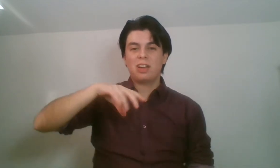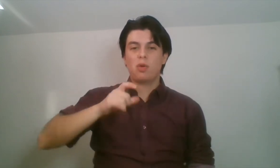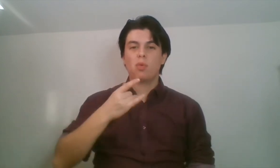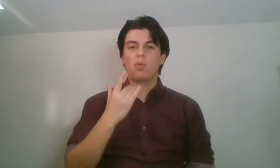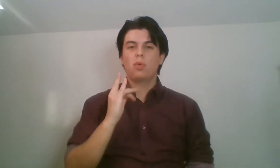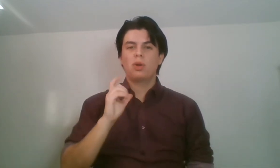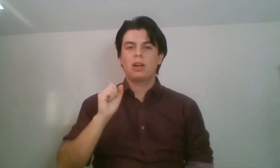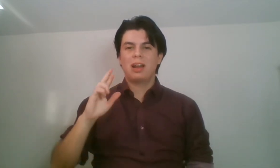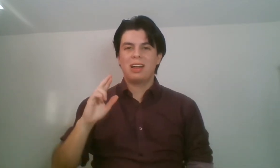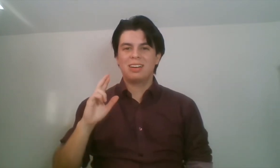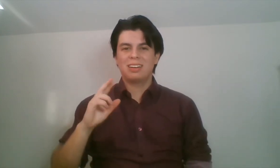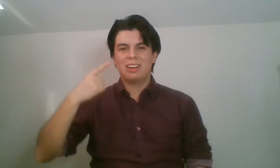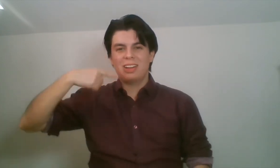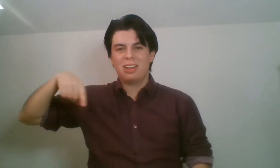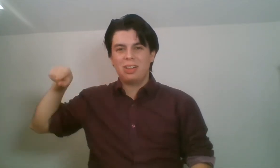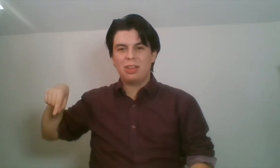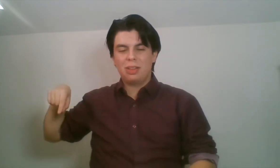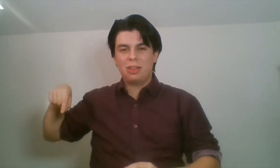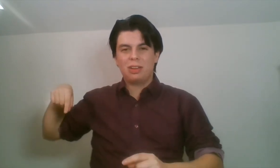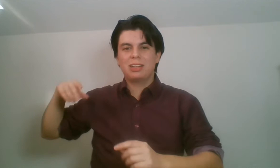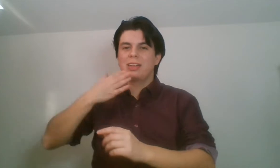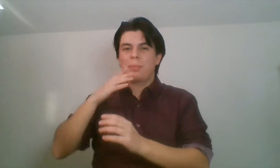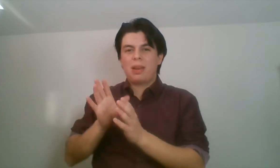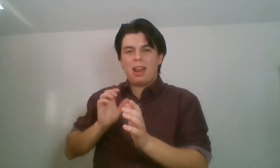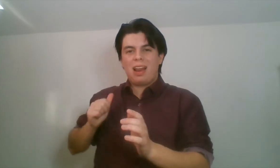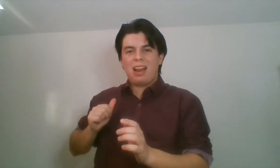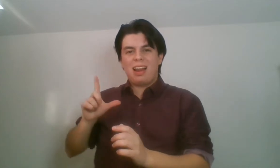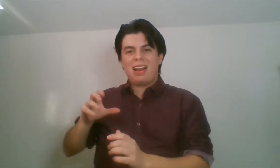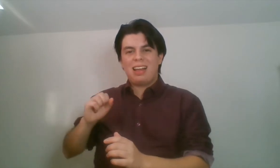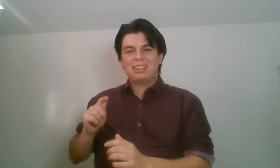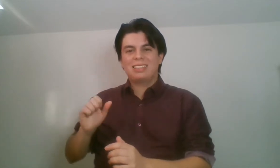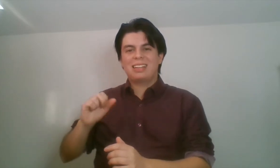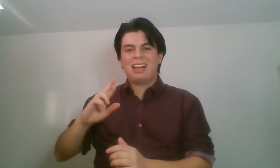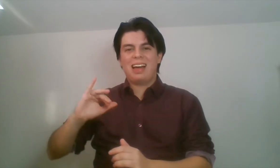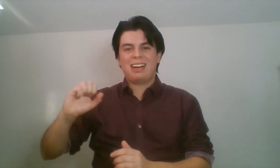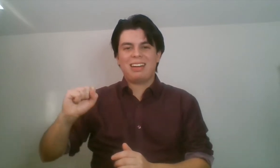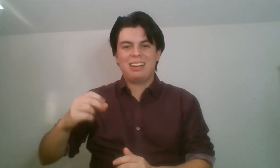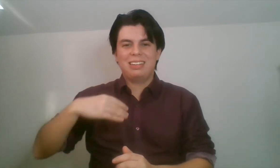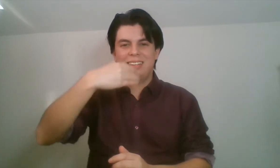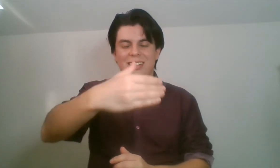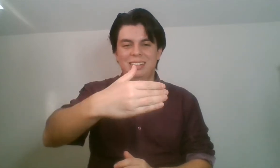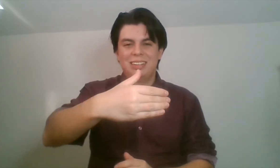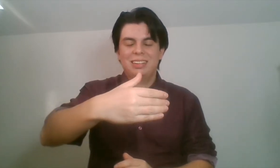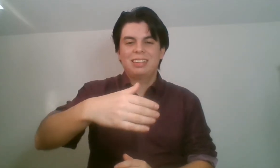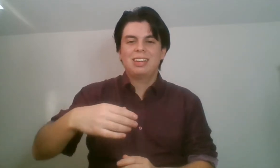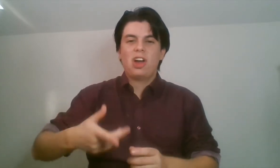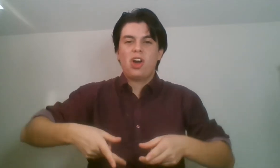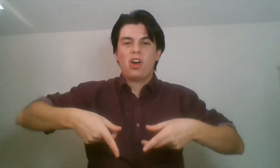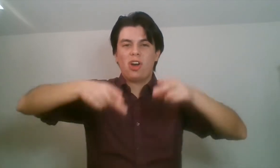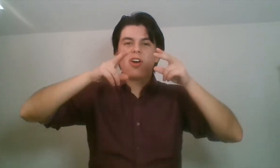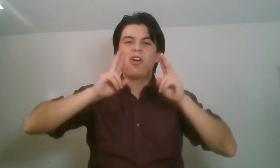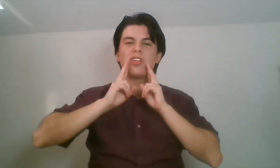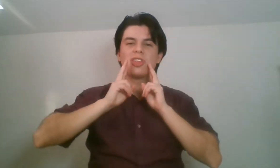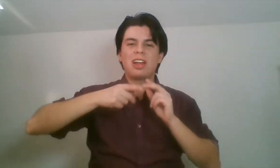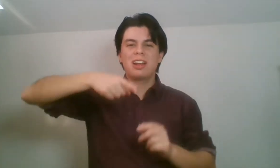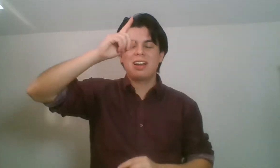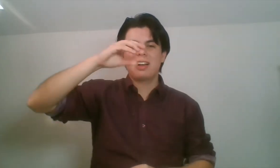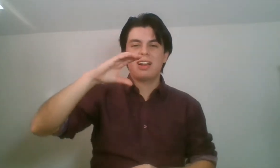lo que existe actualmente. El espacio salía a Merced, por donde ahora está el Hotel Singular,